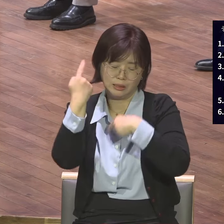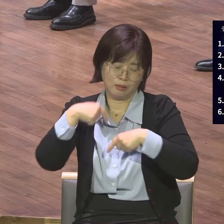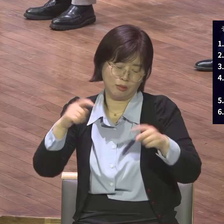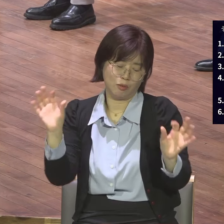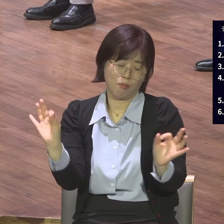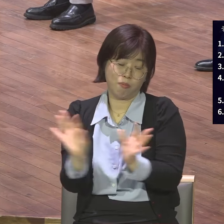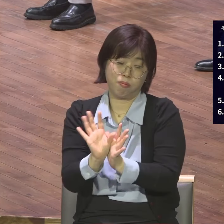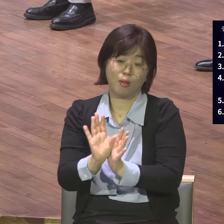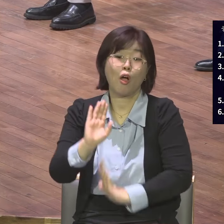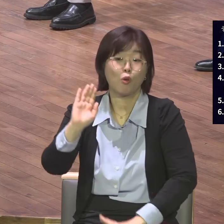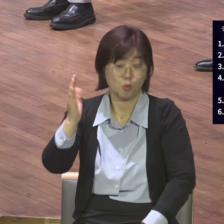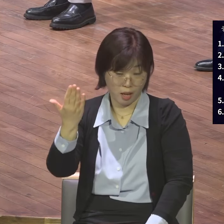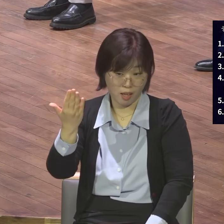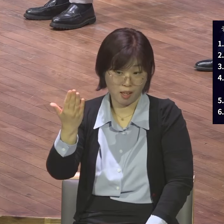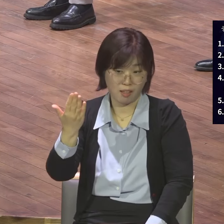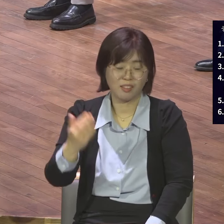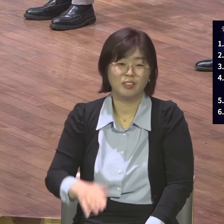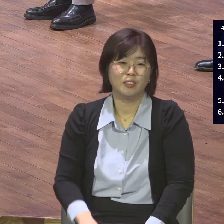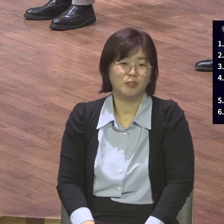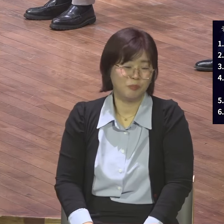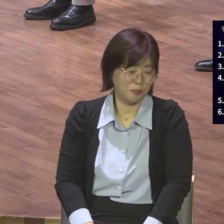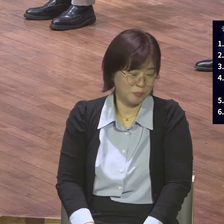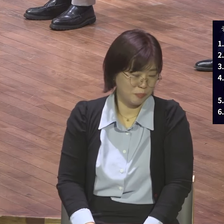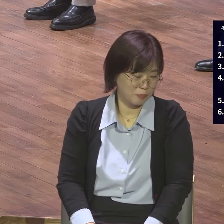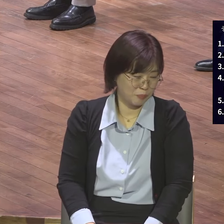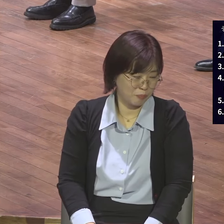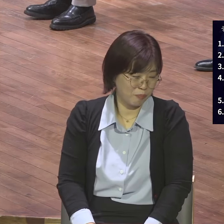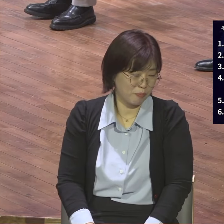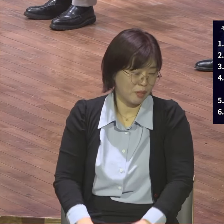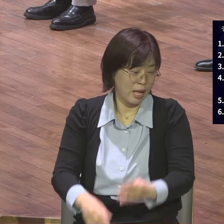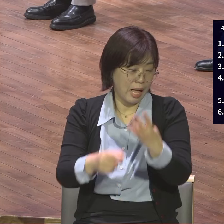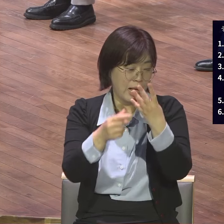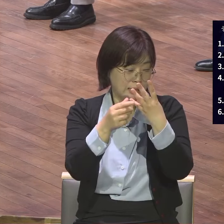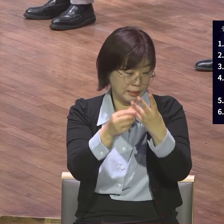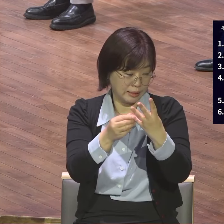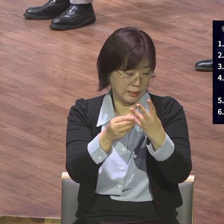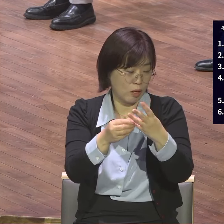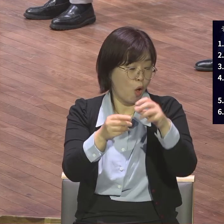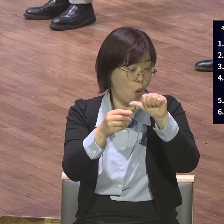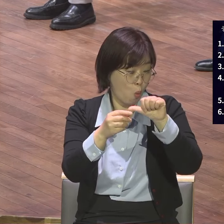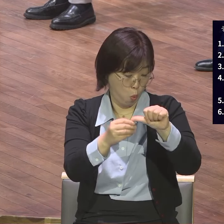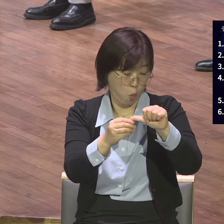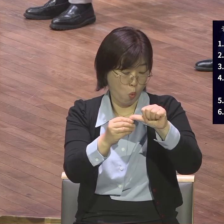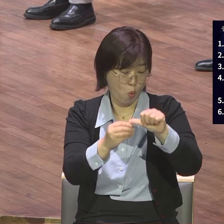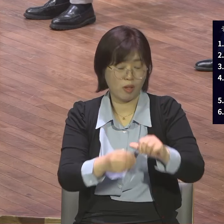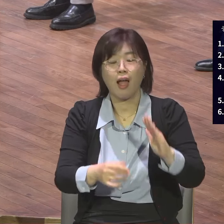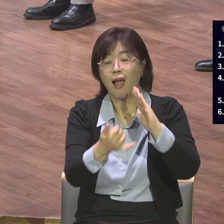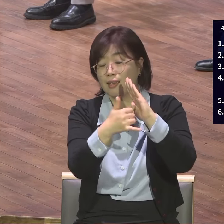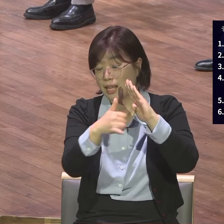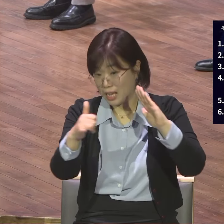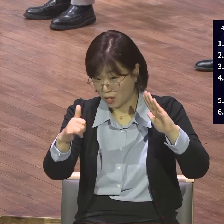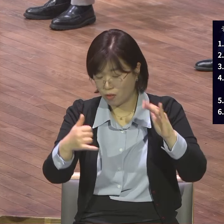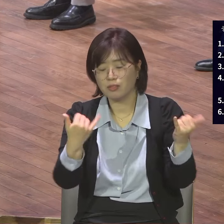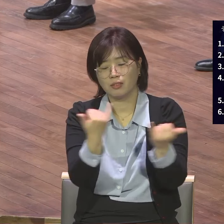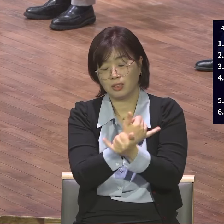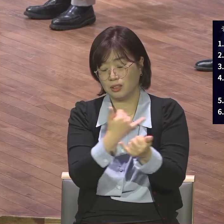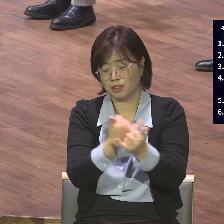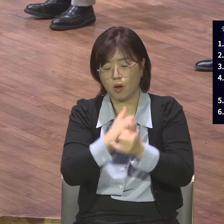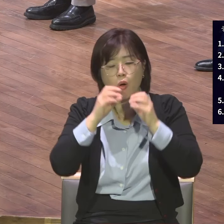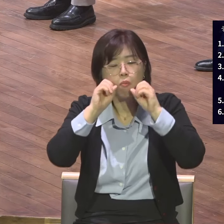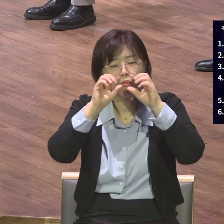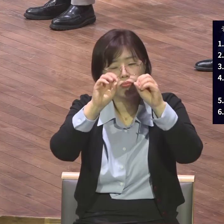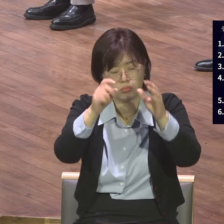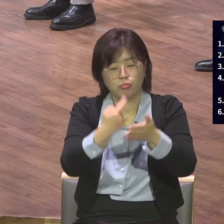주시옵소서. 고륙전도입니다. 5월은 간증의 달입니다. 그만큼 더욱 감은 복음을 위해서 우리가 집중기도해야 할 줄